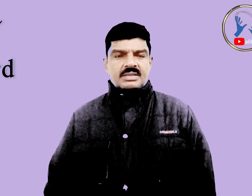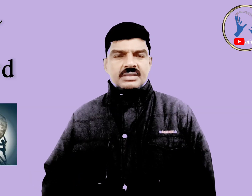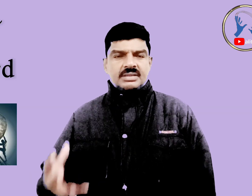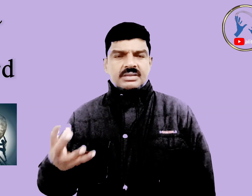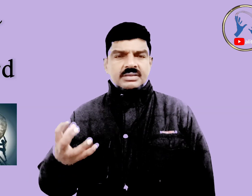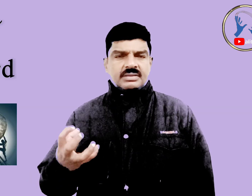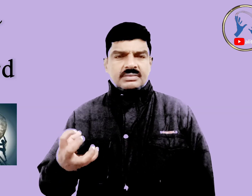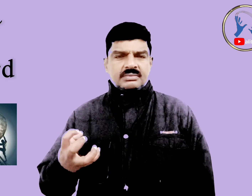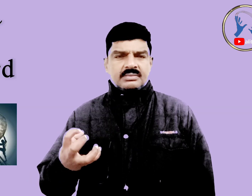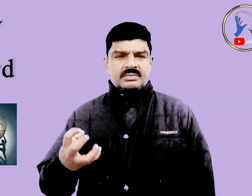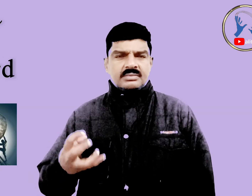सख्त